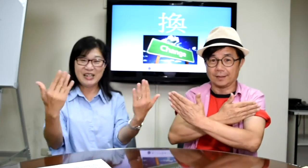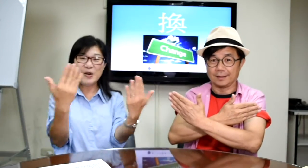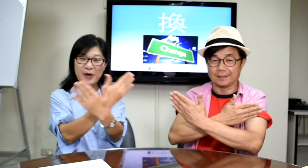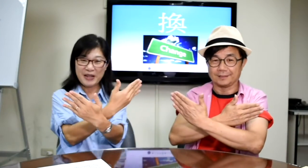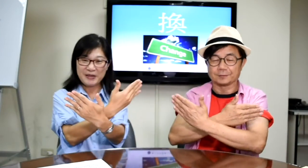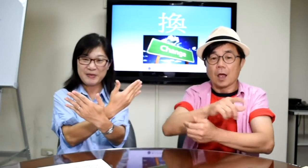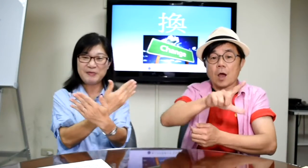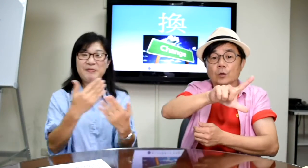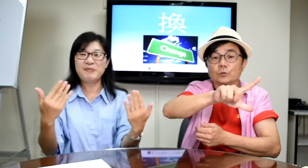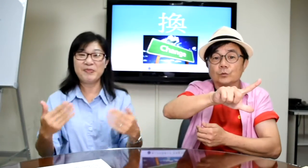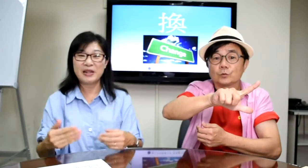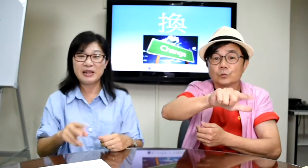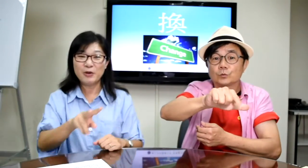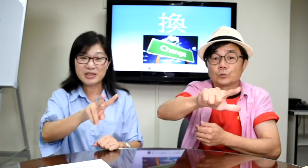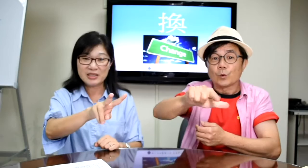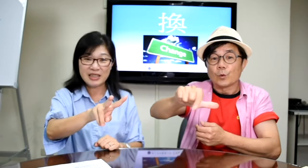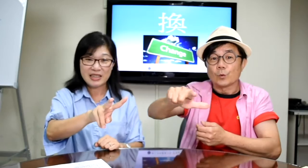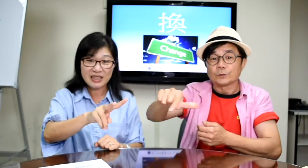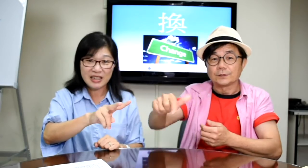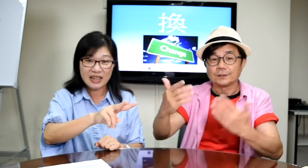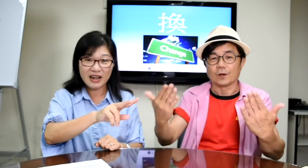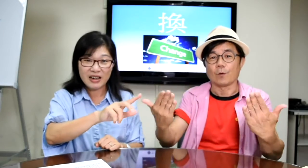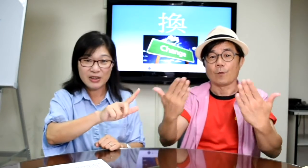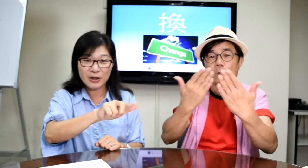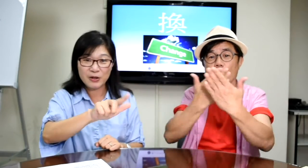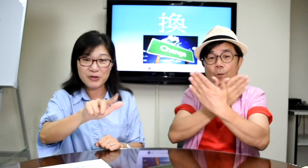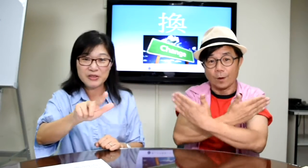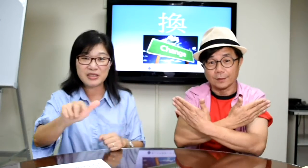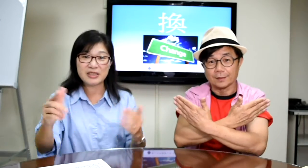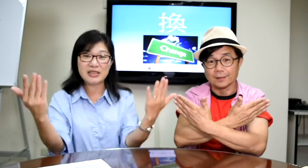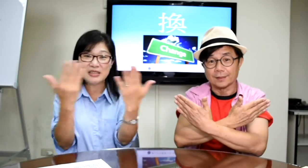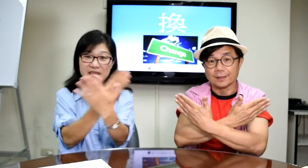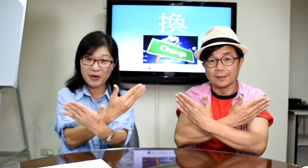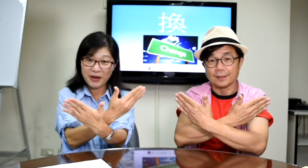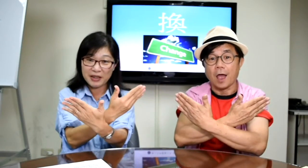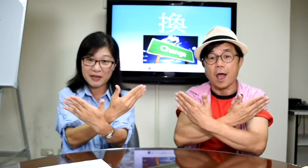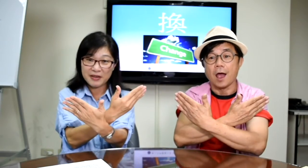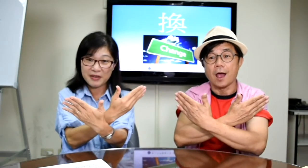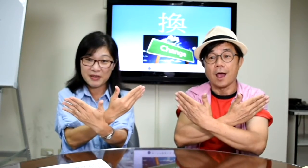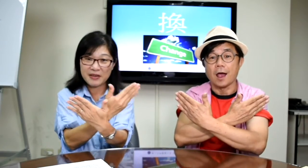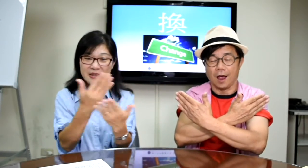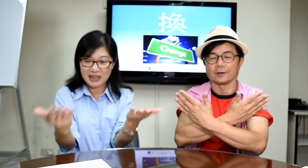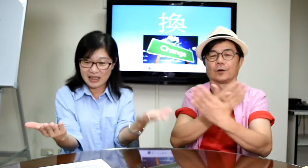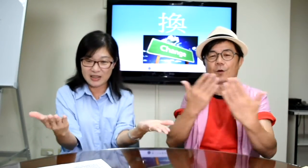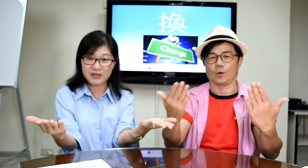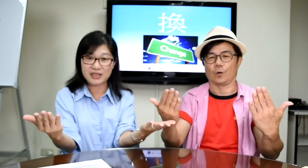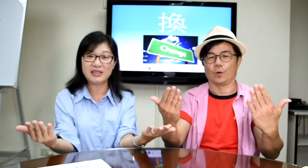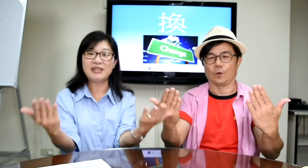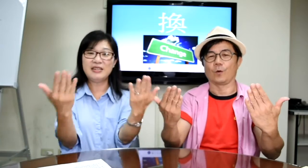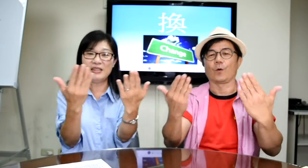换。或者是这，东西交换，这两个东西